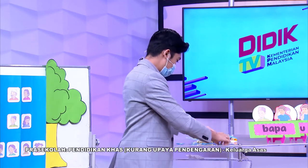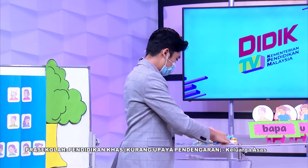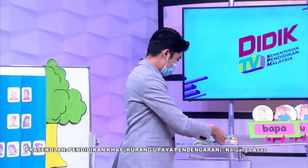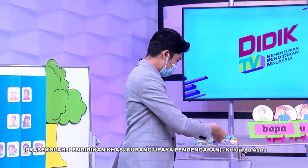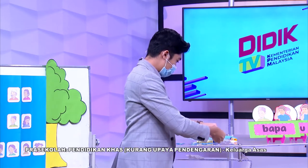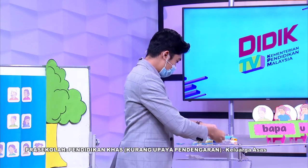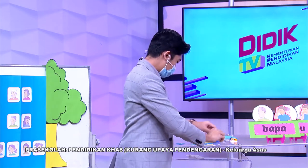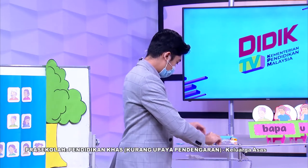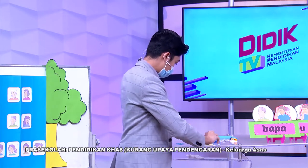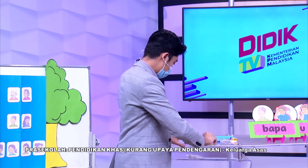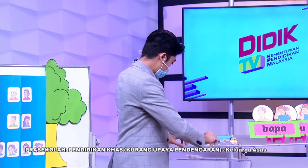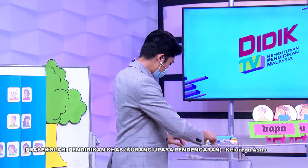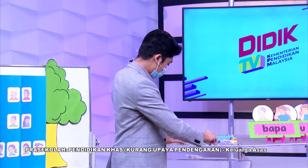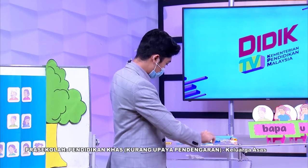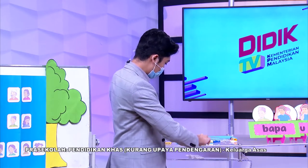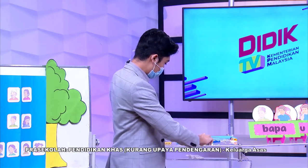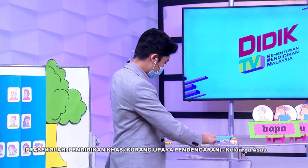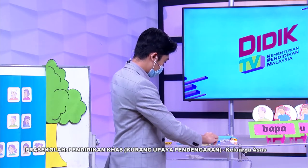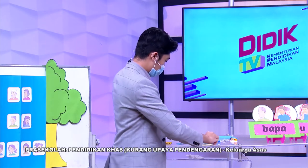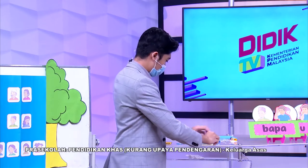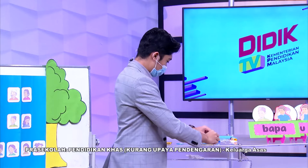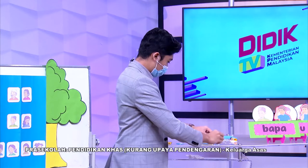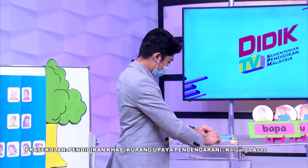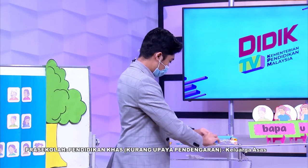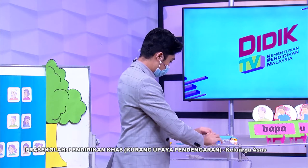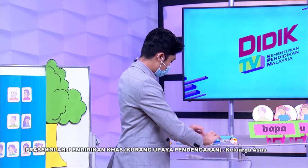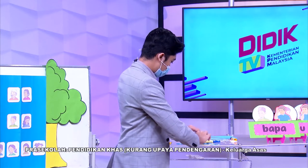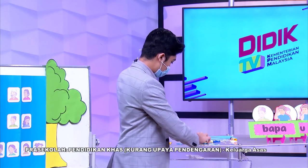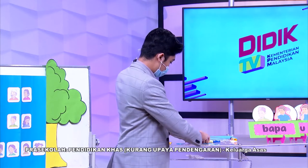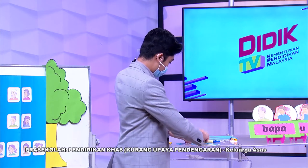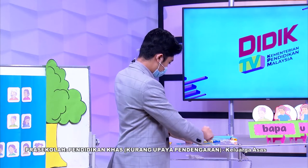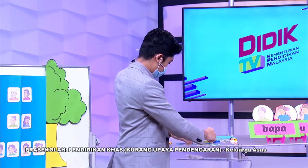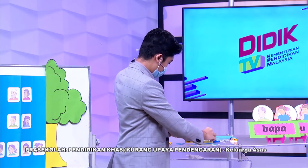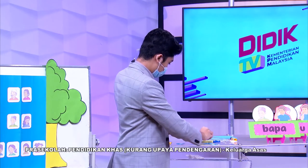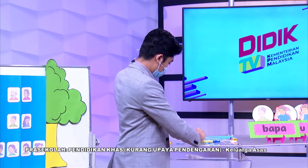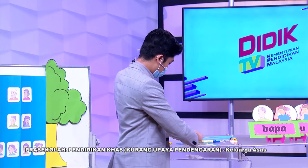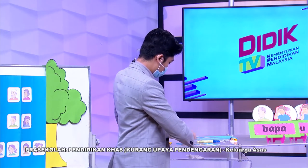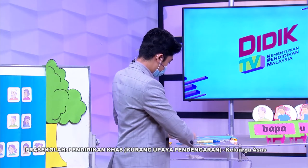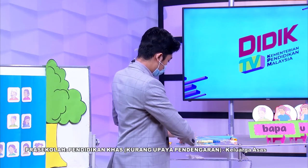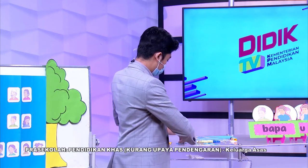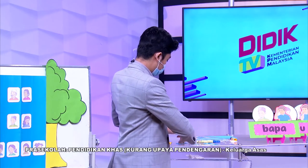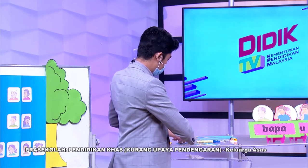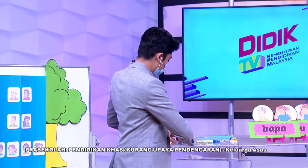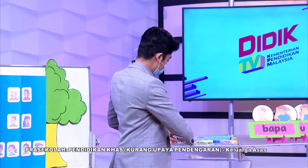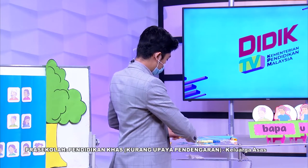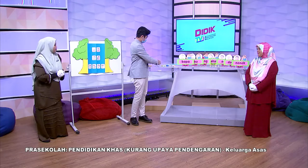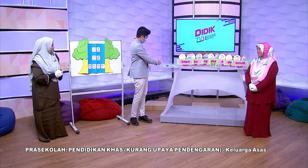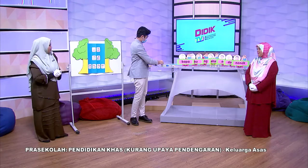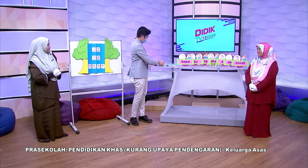mencari kesini mana Oke kecap aja tak Datuk ade-ade bisa di